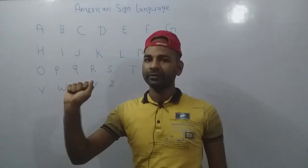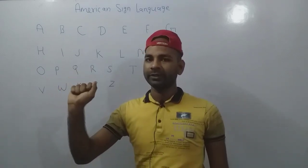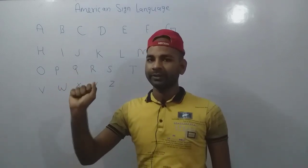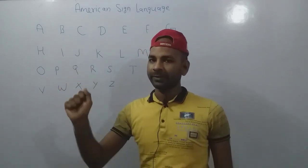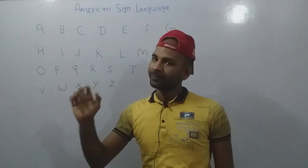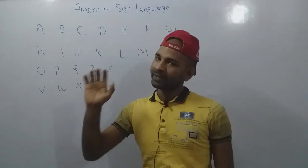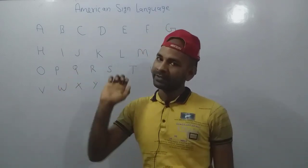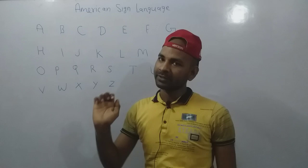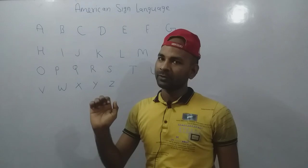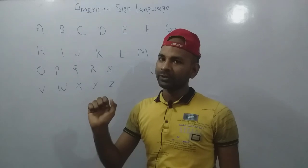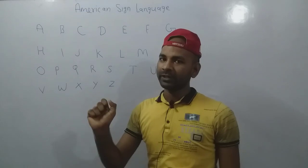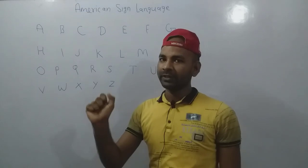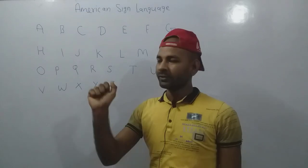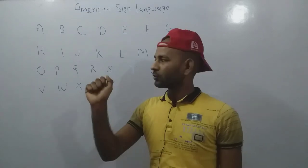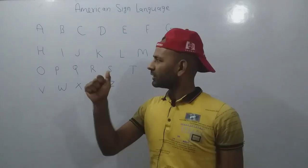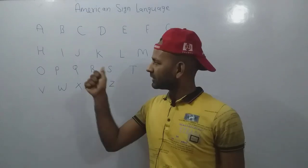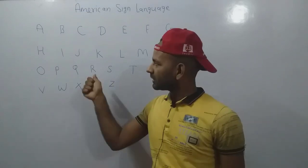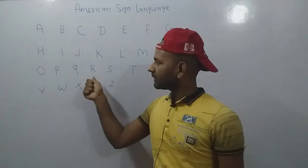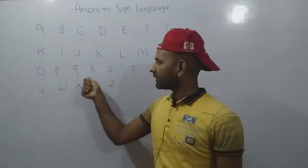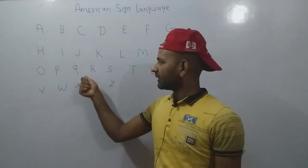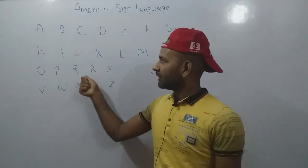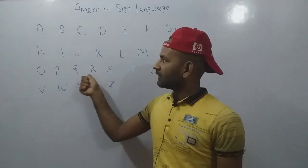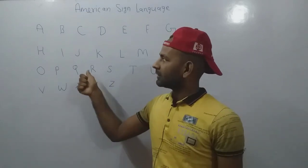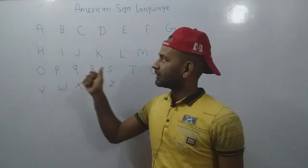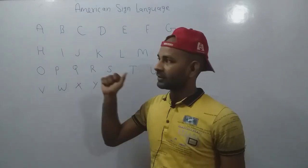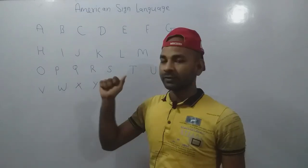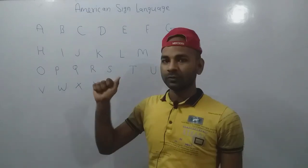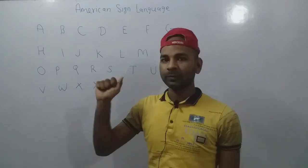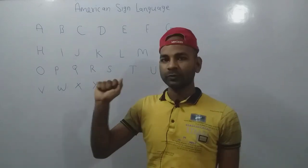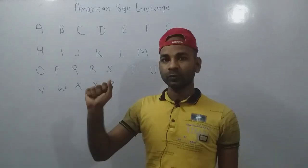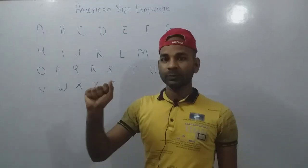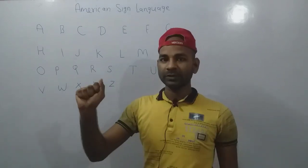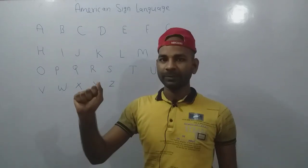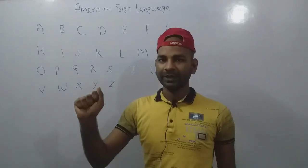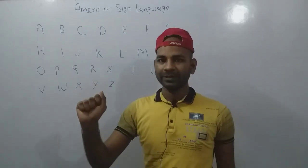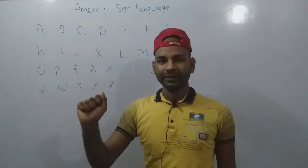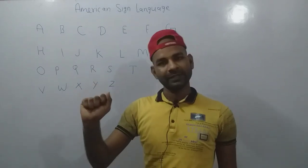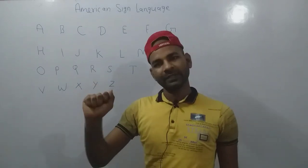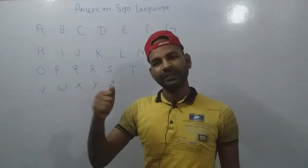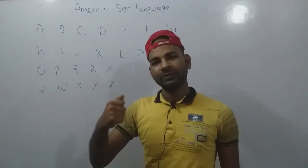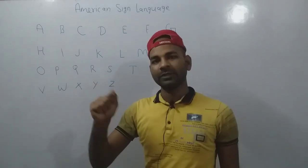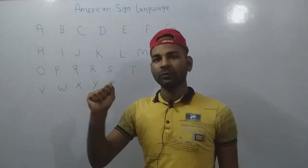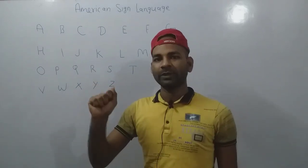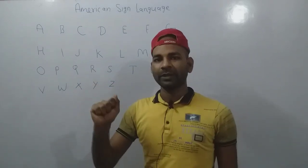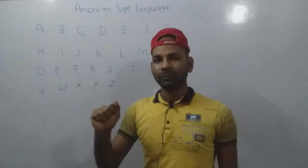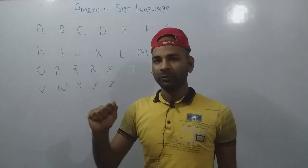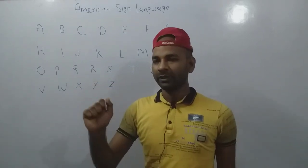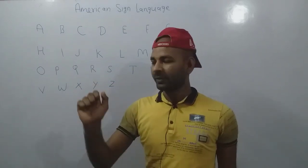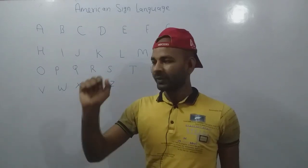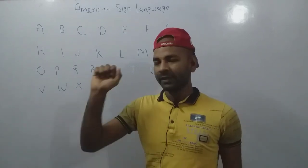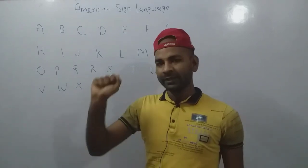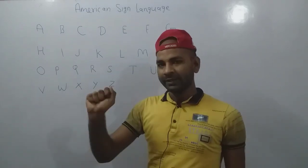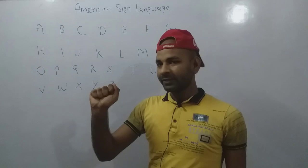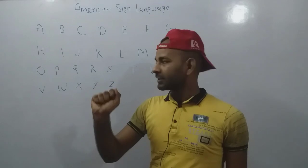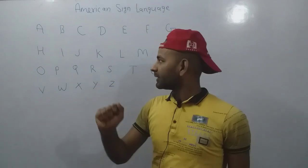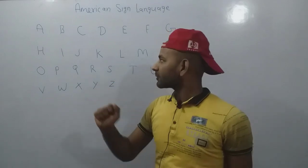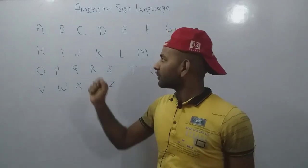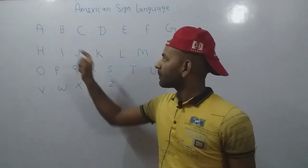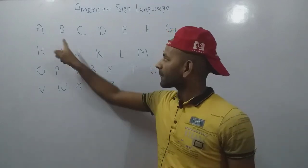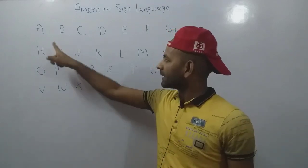नहीं है, ये जैसा होता है, क्योंकि नियम है, इसको बहुत सोच समझ के बनाया जाता है, ऐसे नहीं जिसका जो मन कहे बोल दे, इसलिए इसको इसी